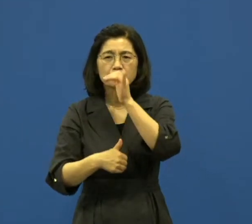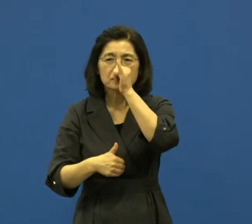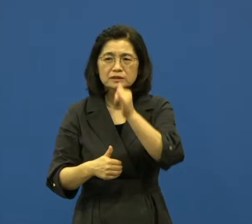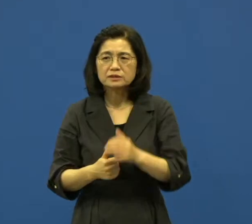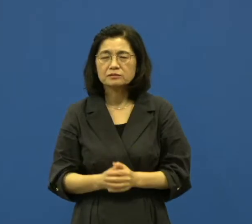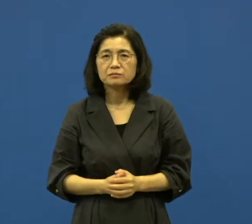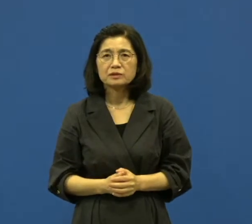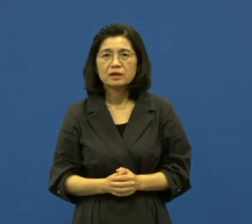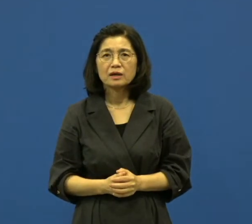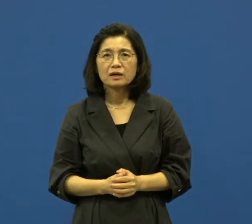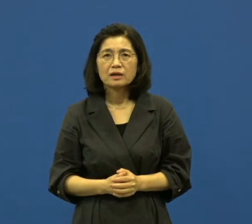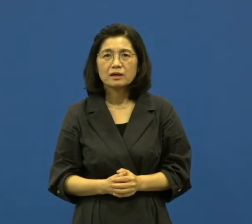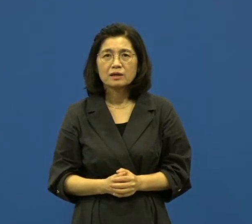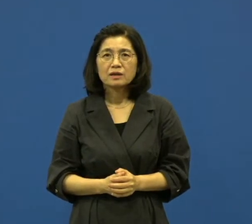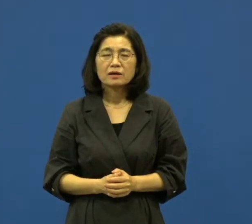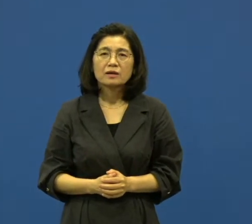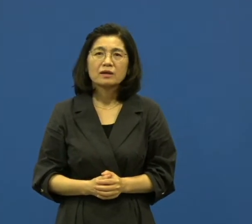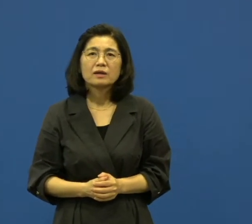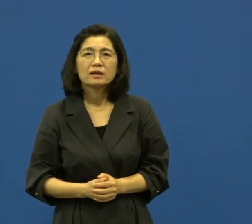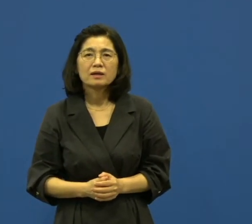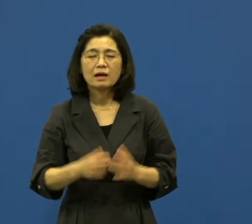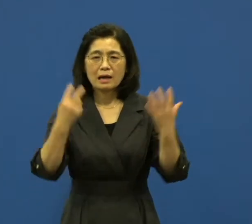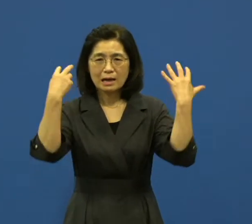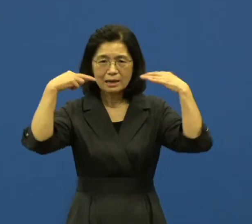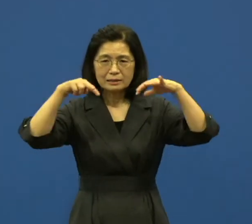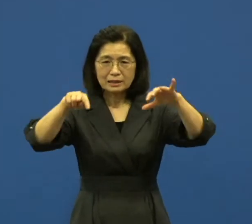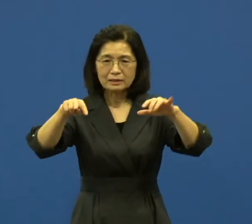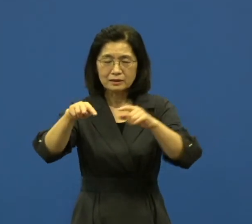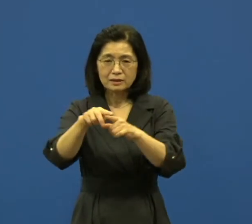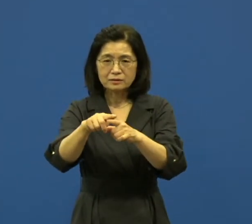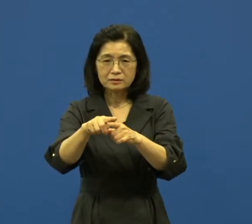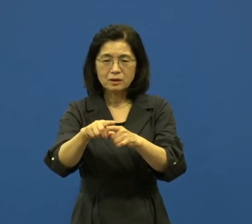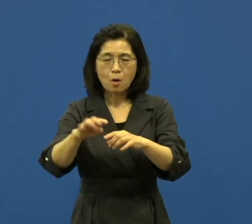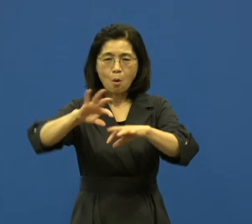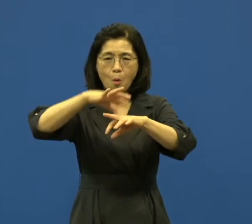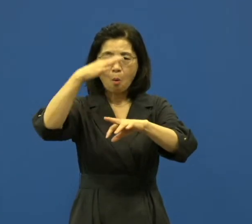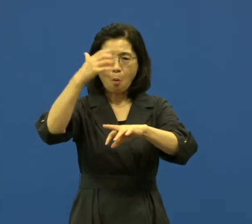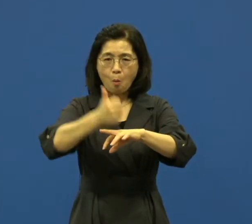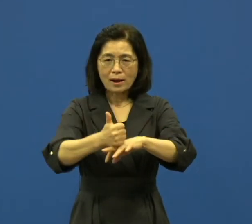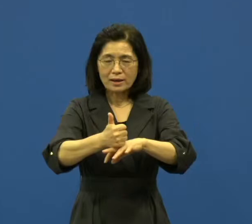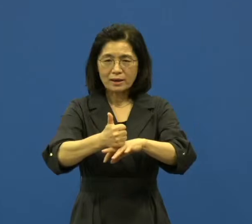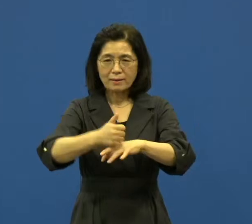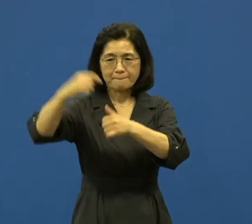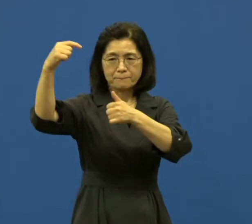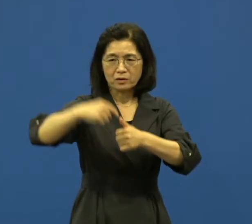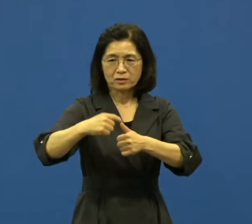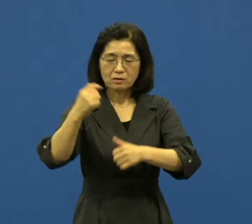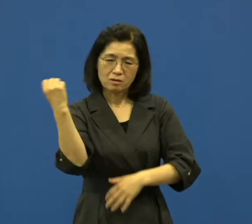온갖 위협 앞에서도 왕의 진미를 거부하는 다니엘은 무모해 보입니다.